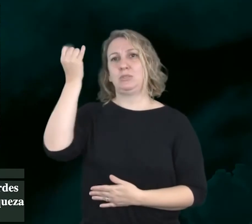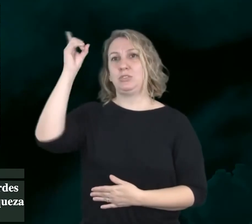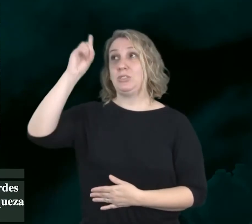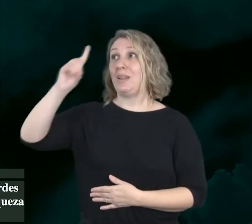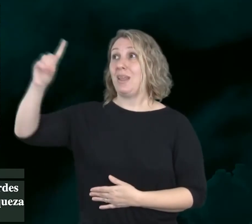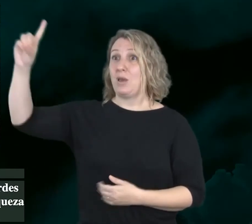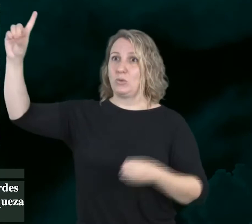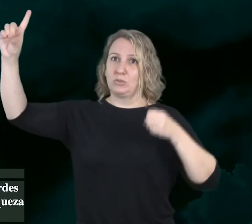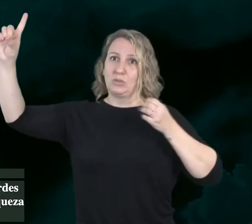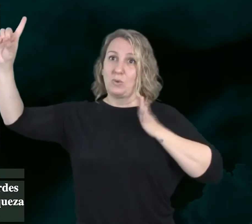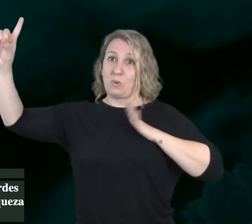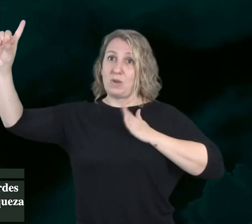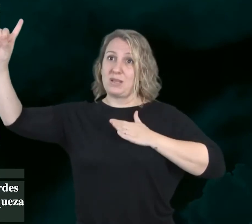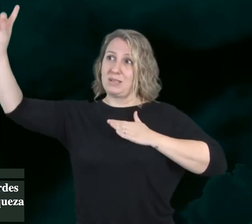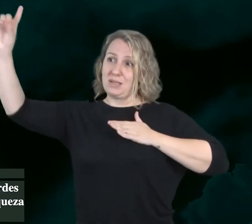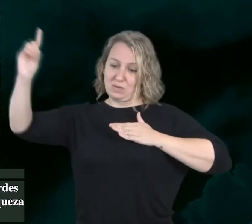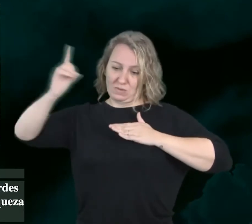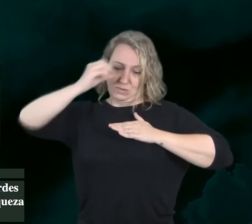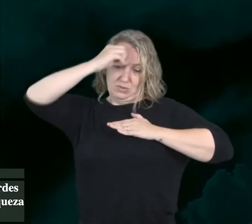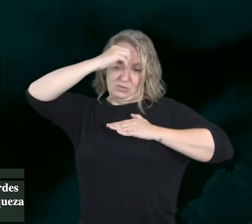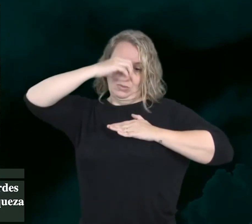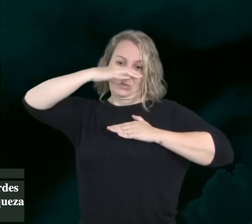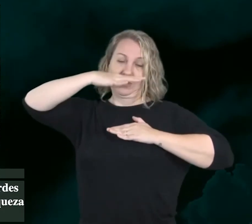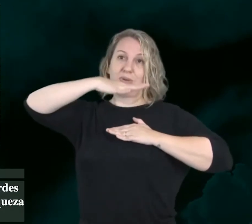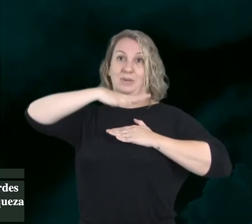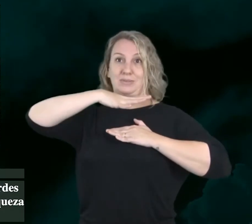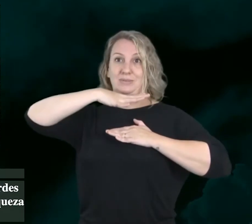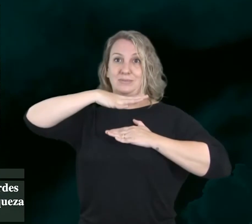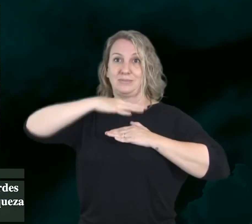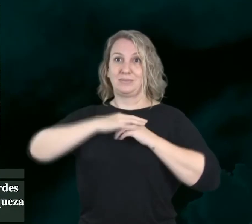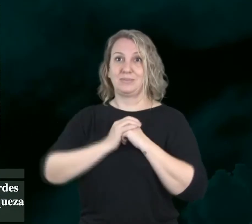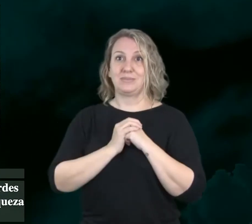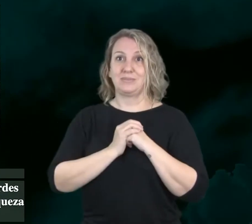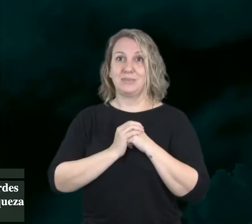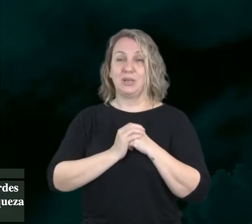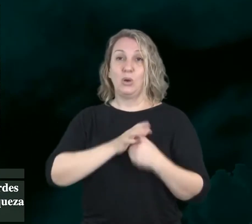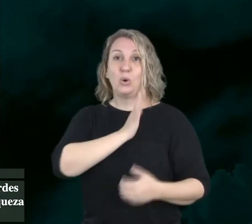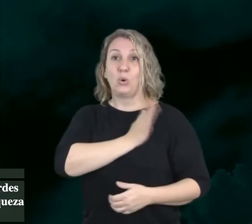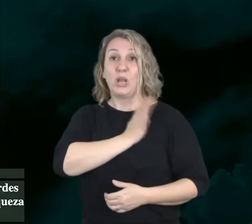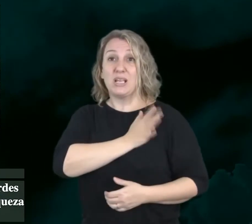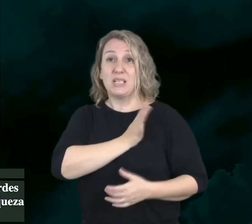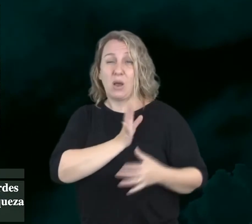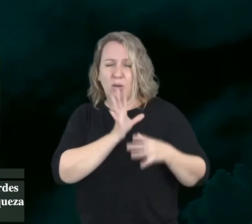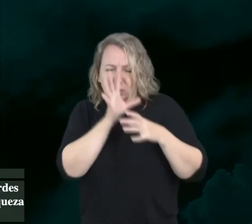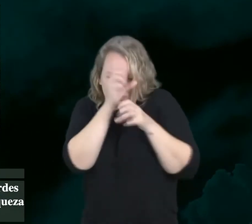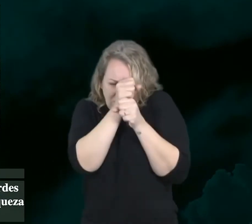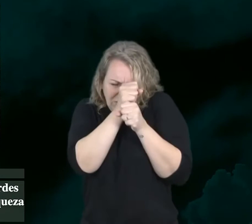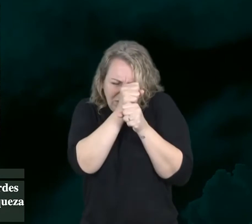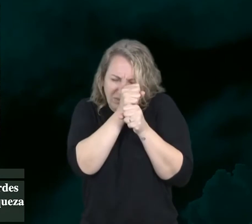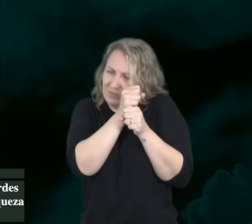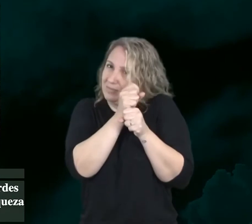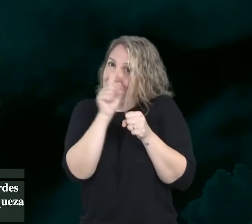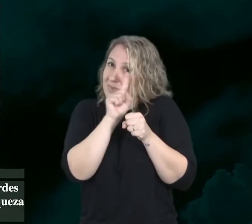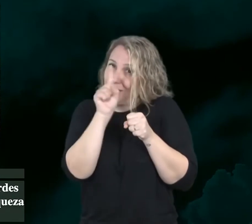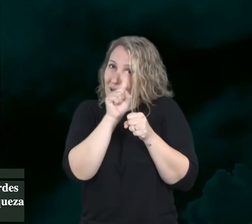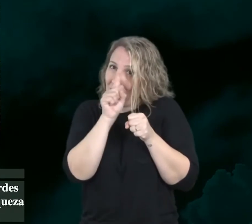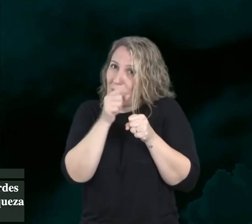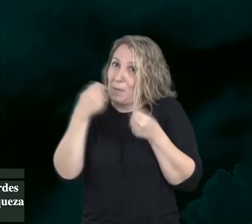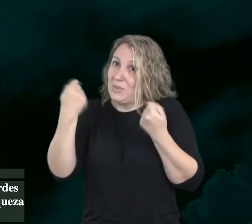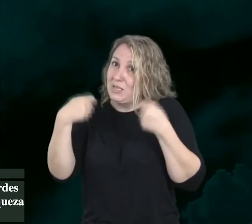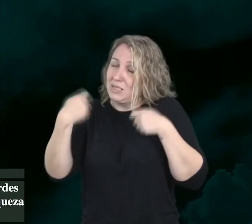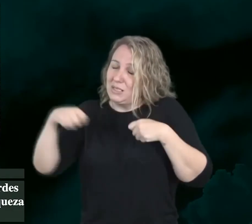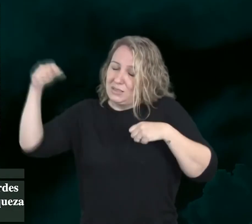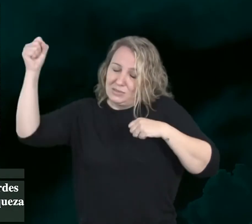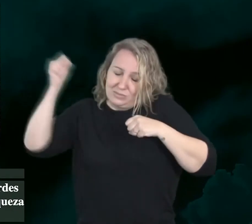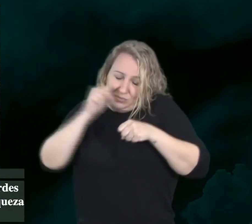Como Deus vai iluminar os olhos do seu coração? O seu coração, como repito, é composto da consciência,